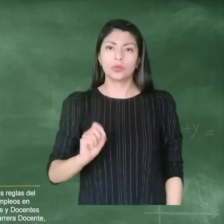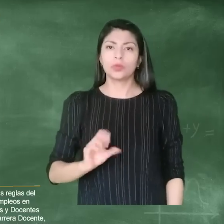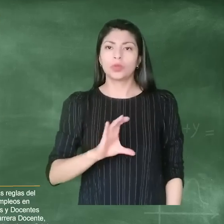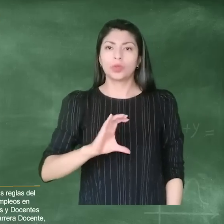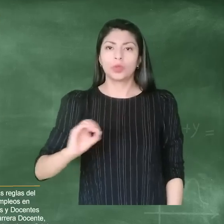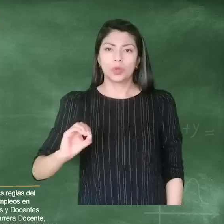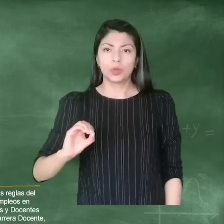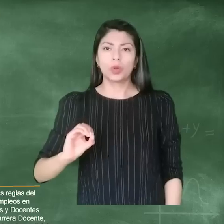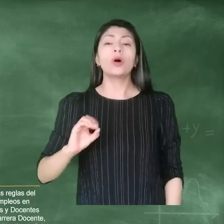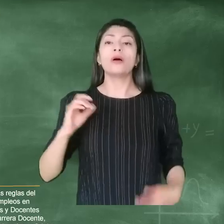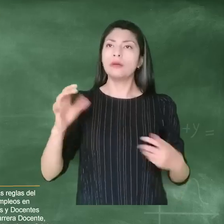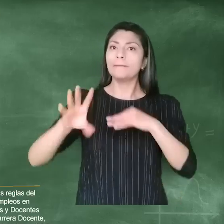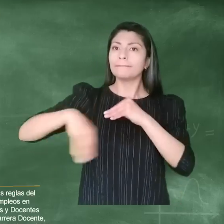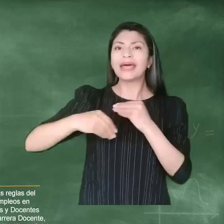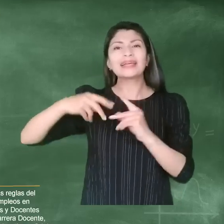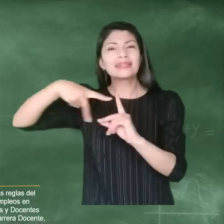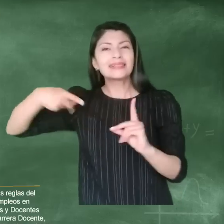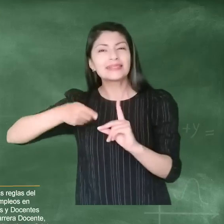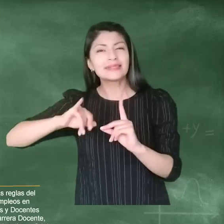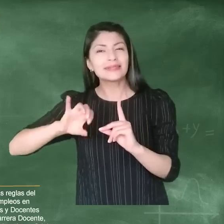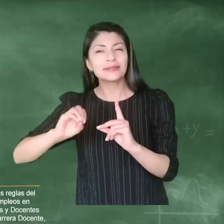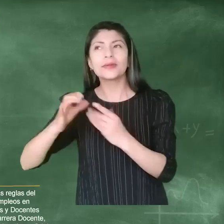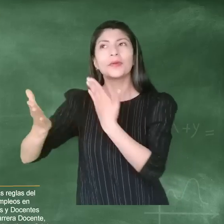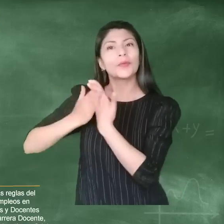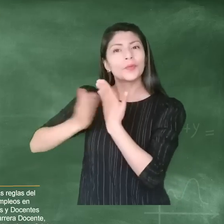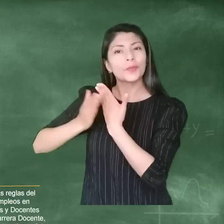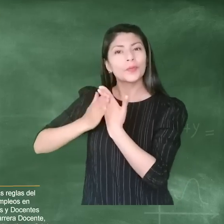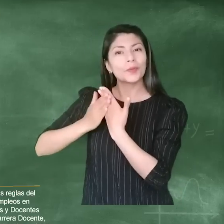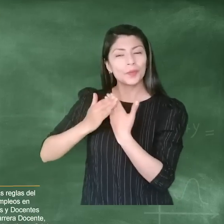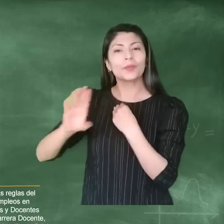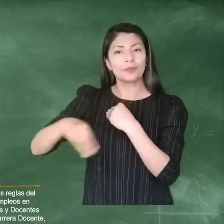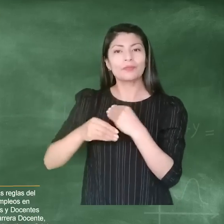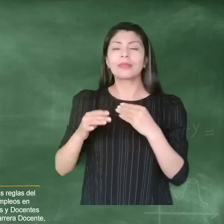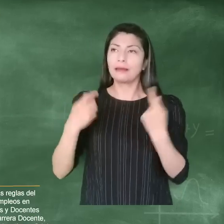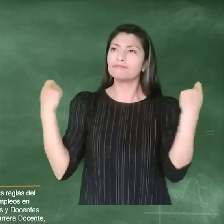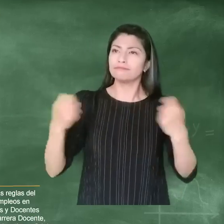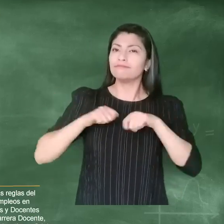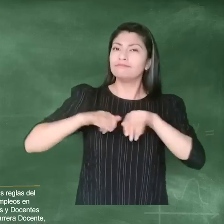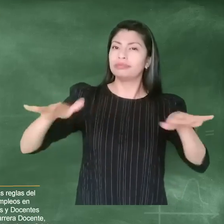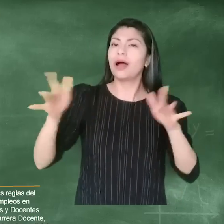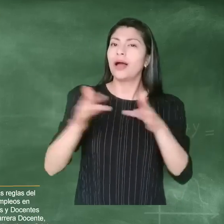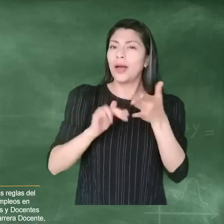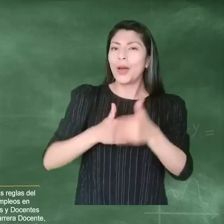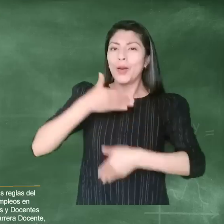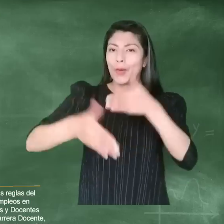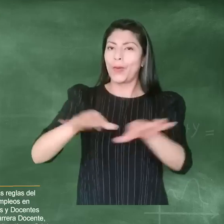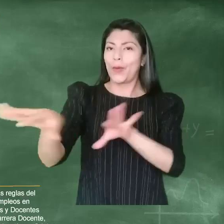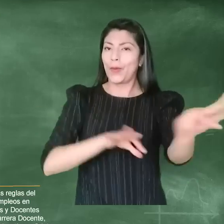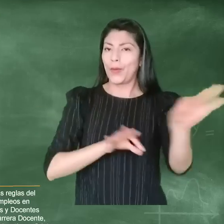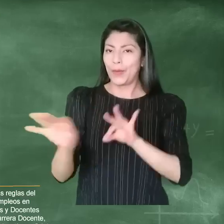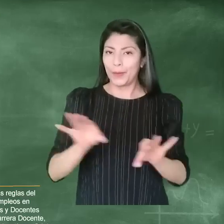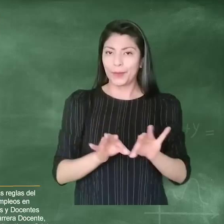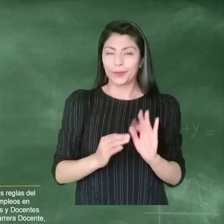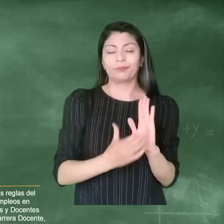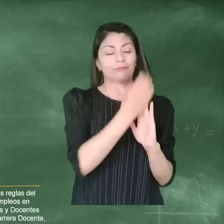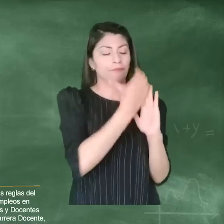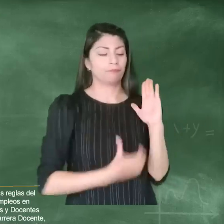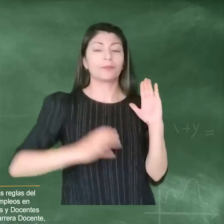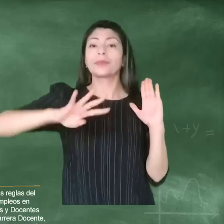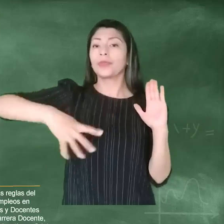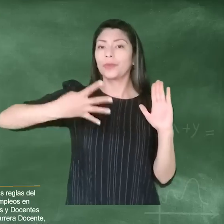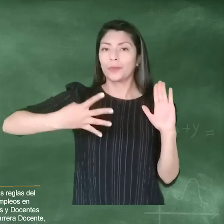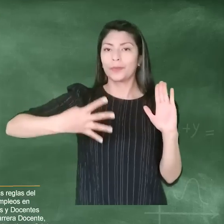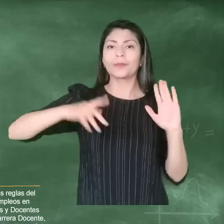www.cnsc.gov.co, con las alertas que se generan en SIMO, y en el sitio web de la entidad objeto del proceso de selección.